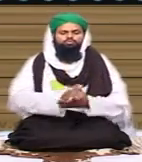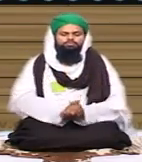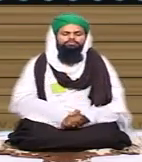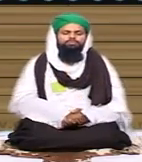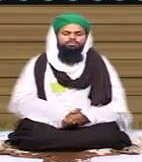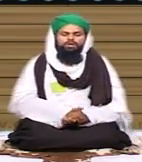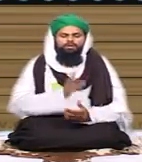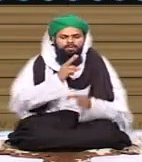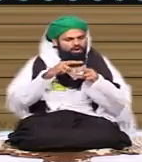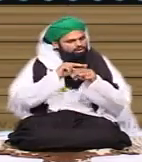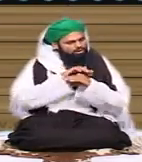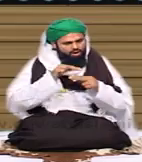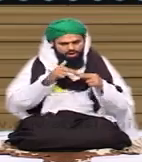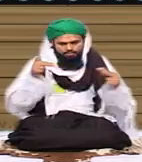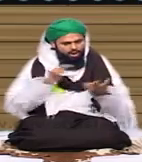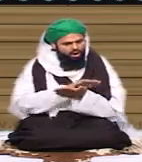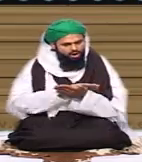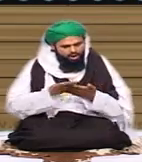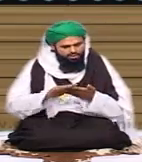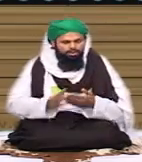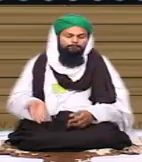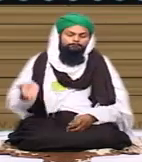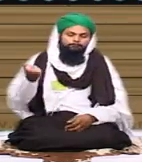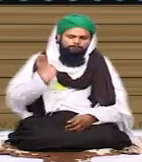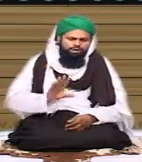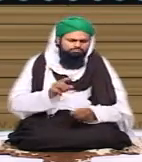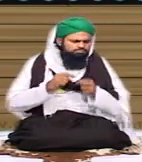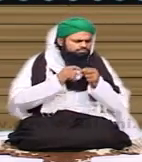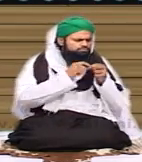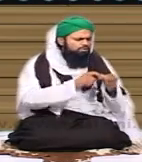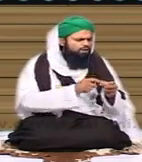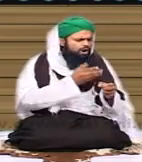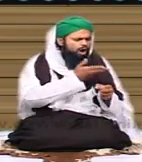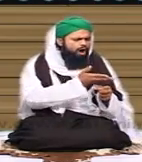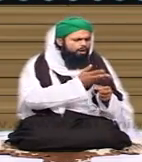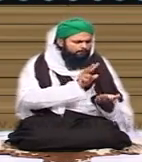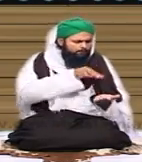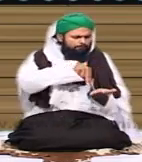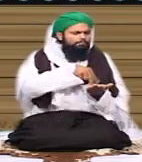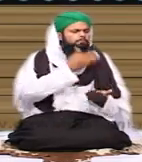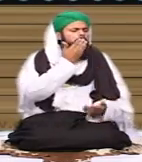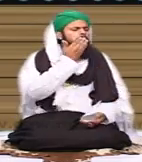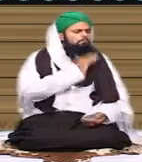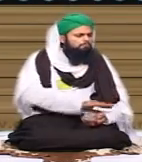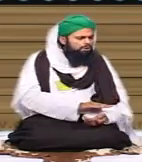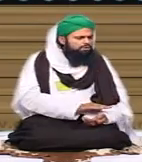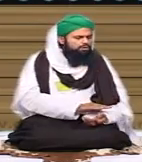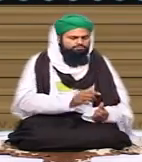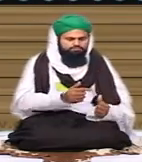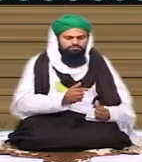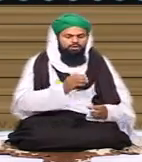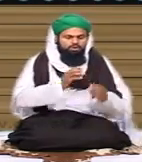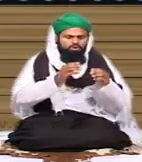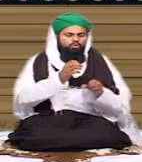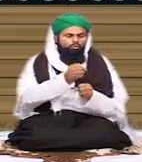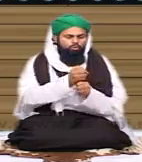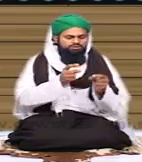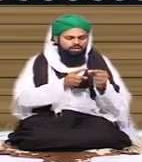शुरू फरमा दिया। इख्तिताम पर किसी ने अर्ज़ किया कि हुजूर ये क्या माजरा था, आप क्यों खड़े हुए? तो सरकार गौसे पाक ने